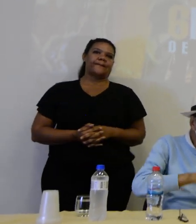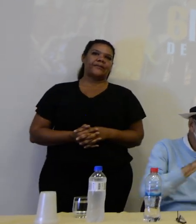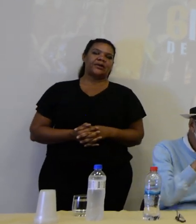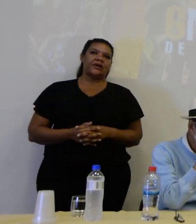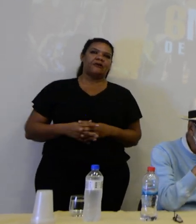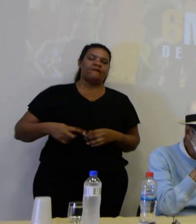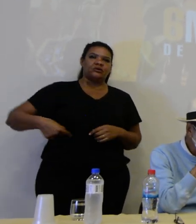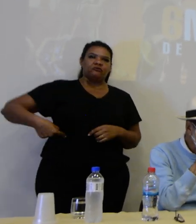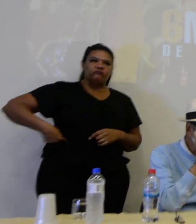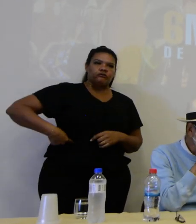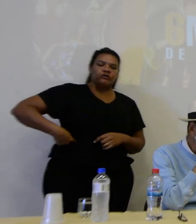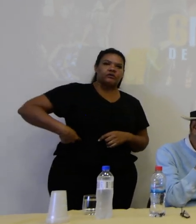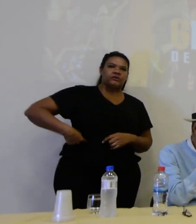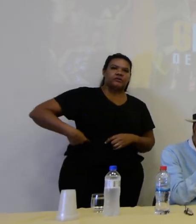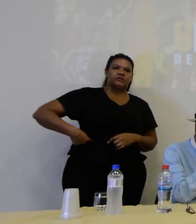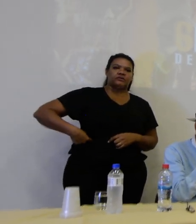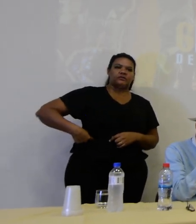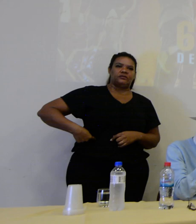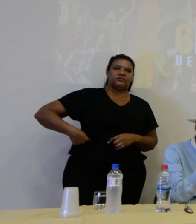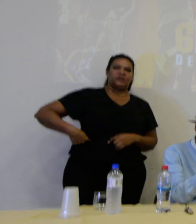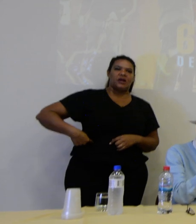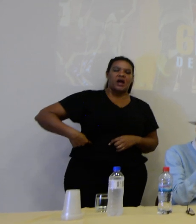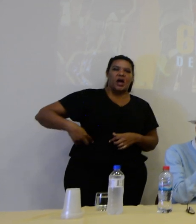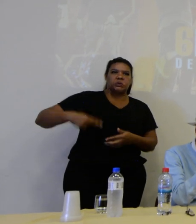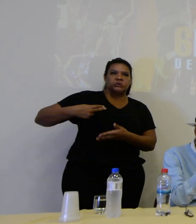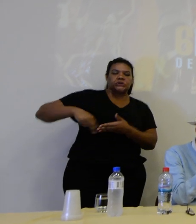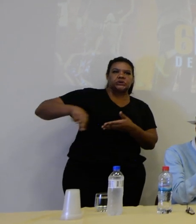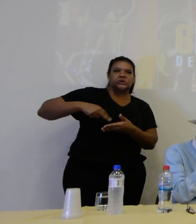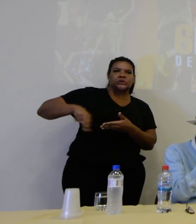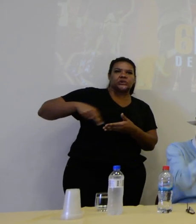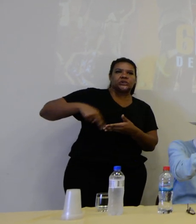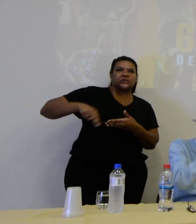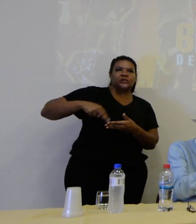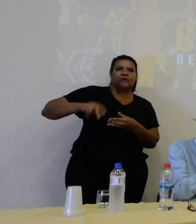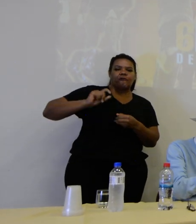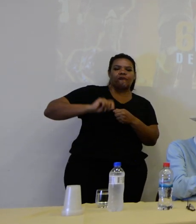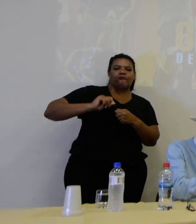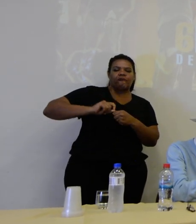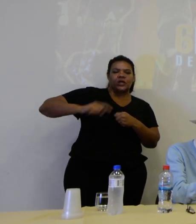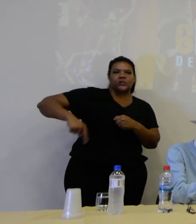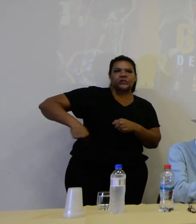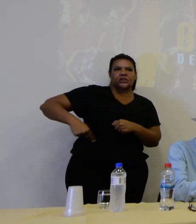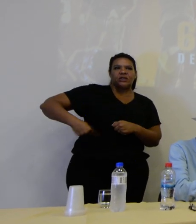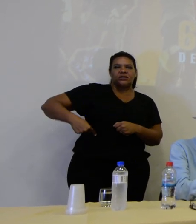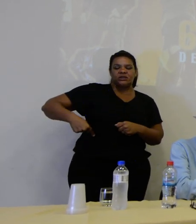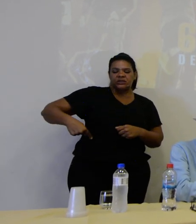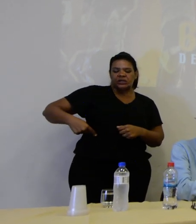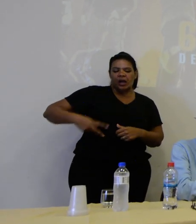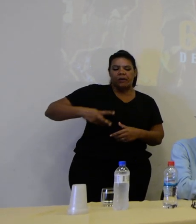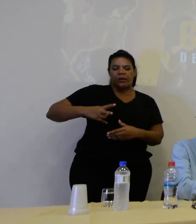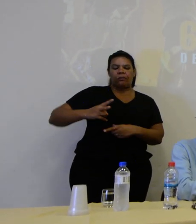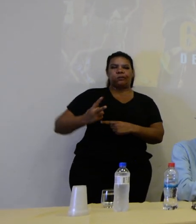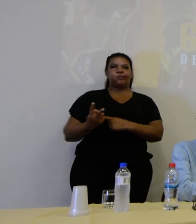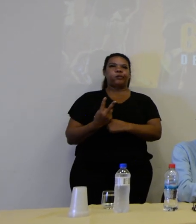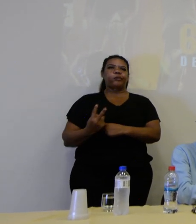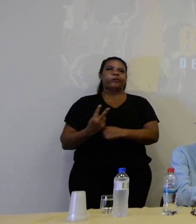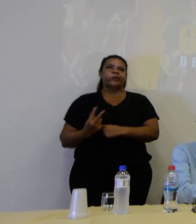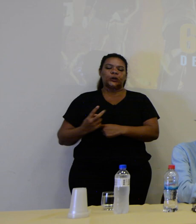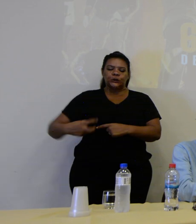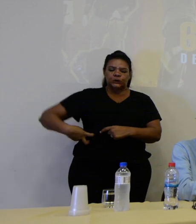furo e o cirurgião vai lá e faz esse tal dessa